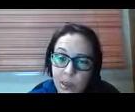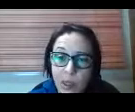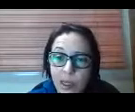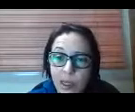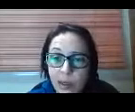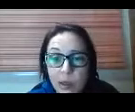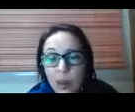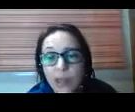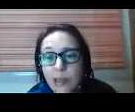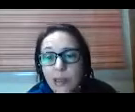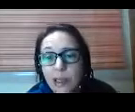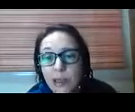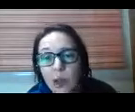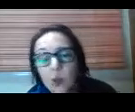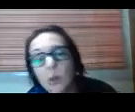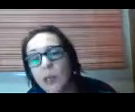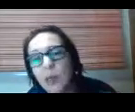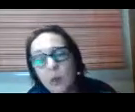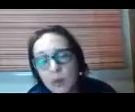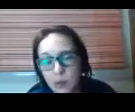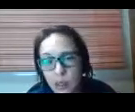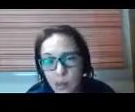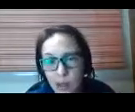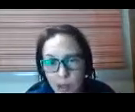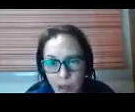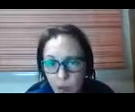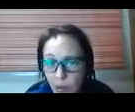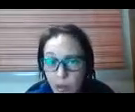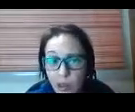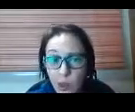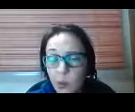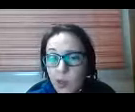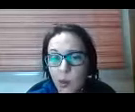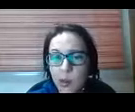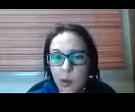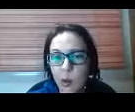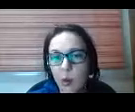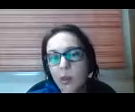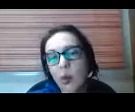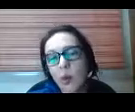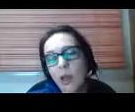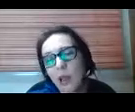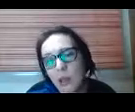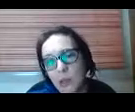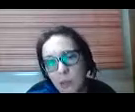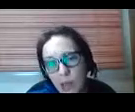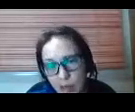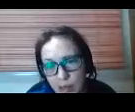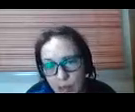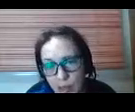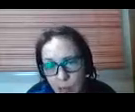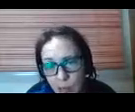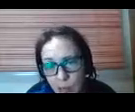discapacidades muy antiguas, tienen grados muy bajitos, que no se han regularizado y no pueden incluirse, con lo cual se jubilan a la misma